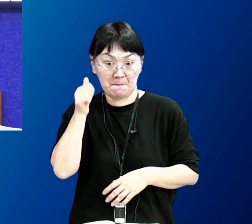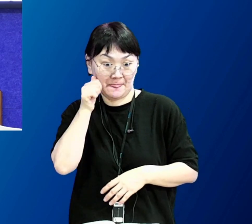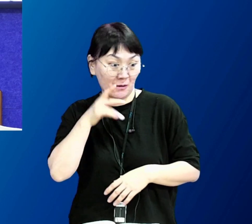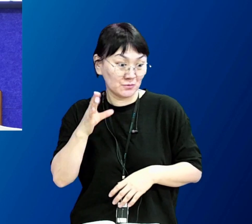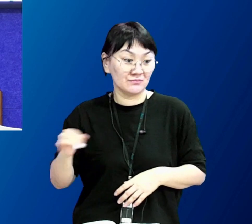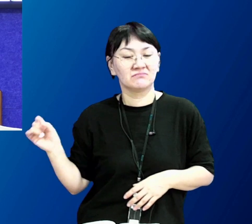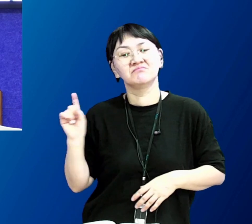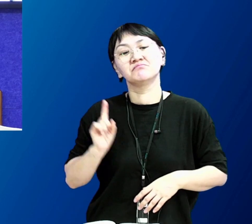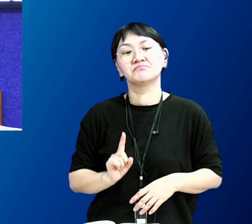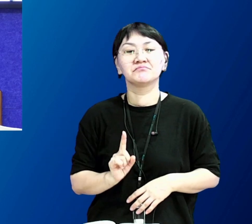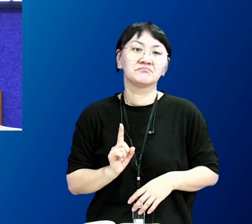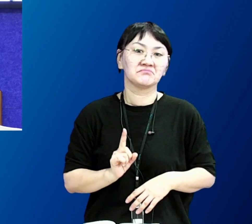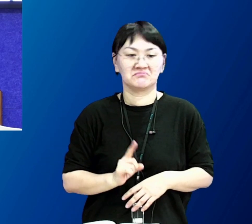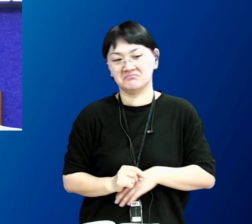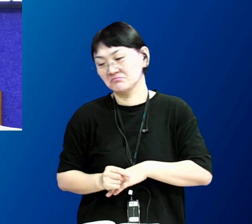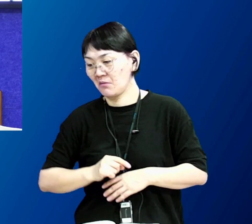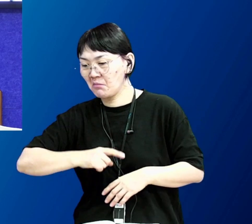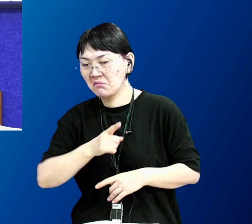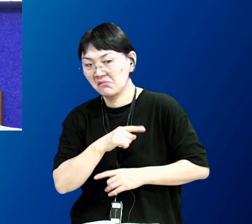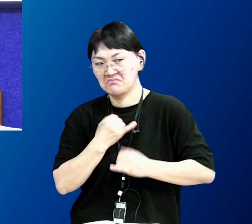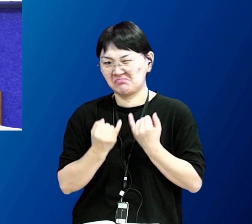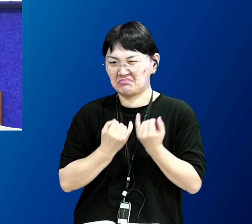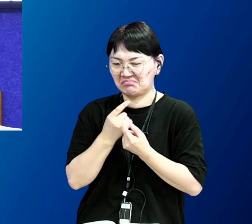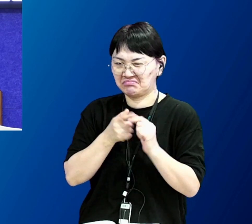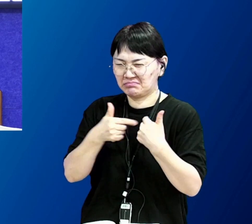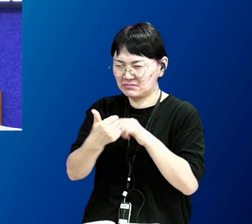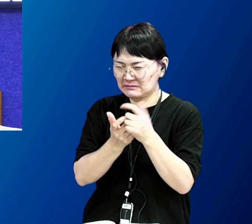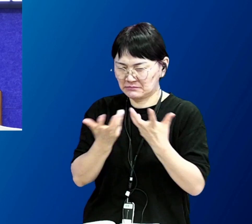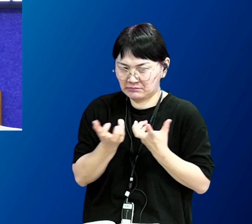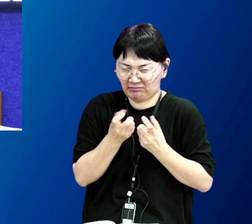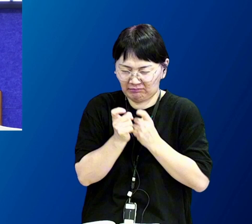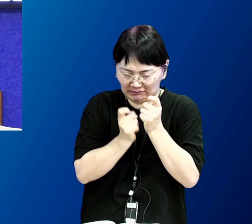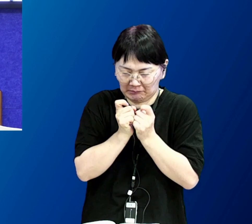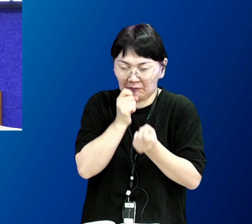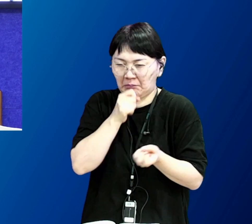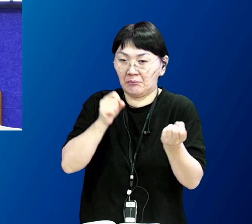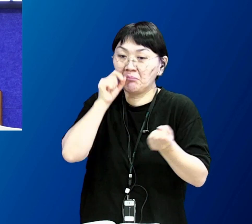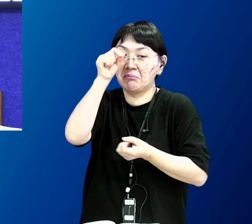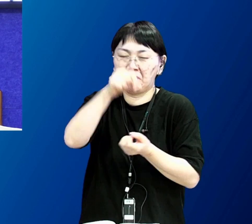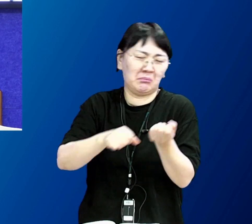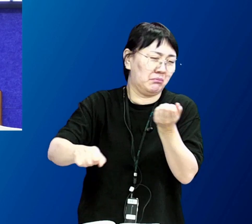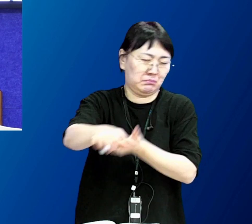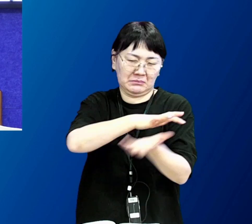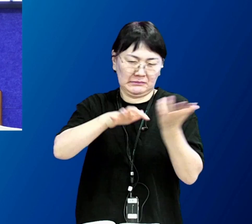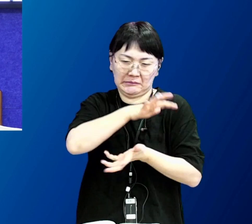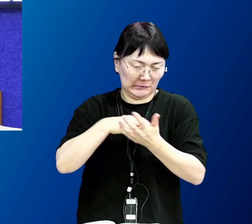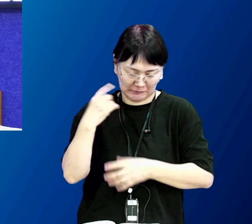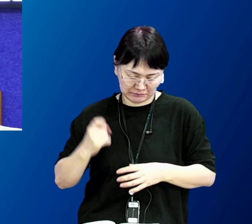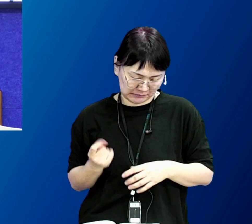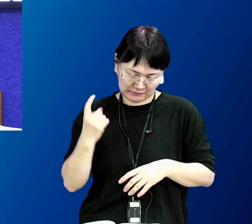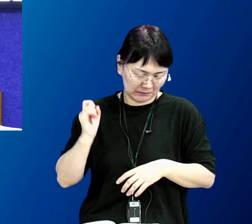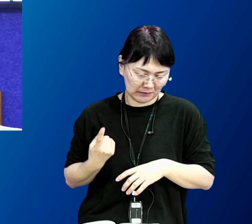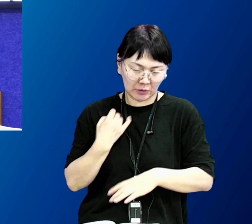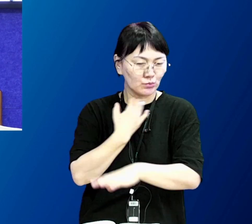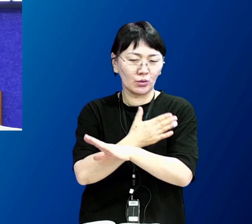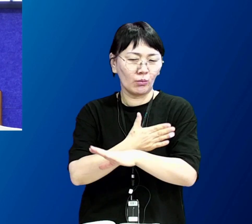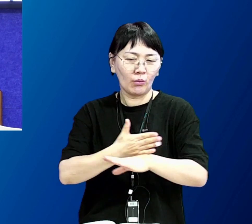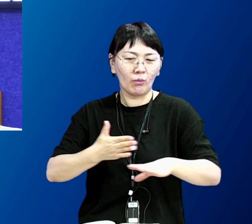ирэнгээ янз бүрийн хэрүүл маргаан атааж өгтөө ийм зүйлсүүдийг тасралтгүй тараасаар